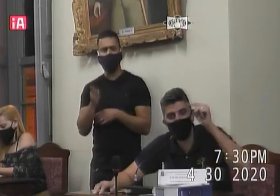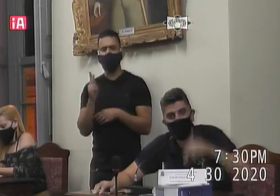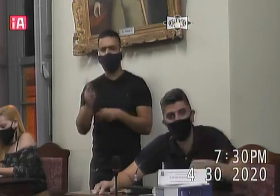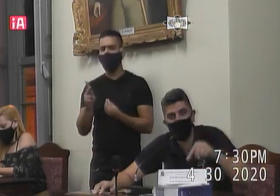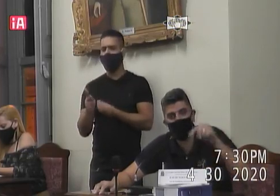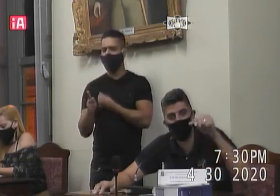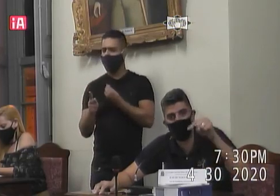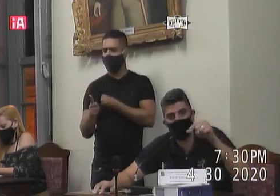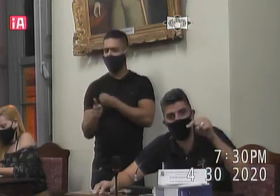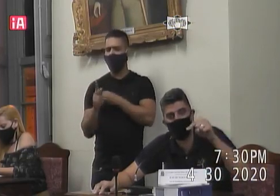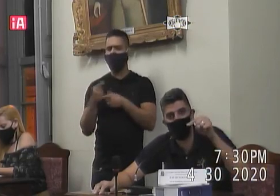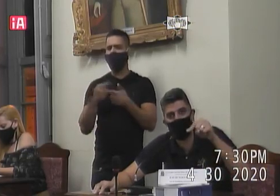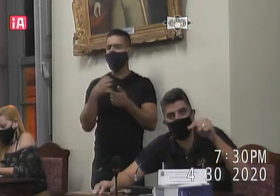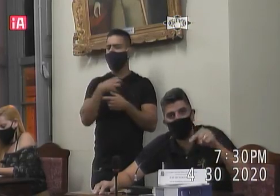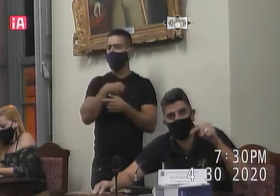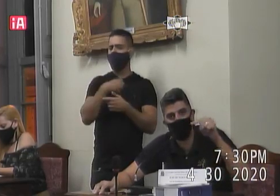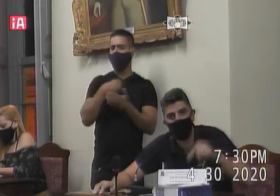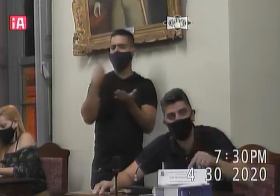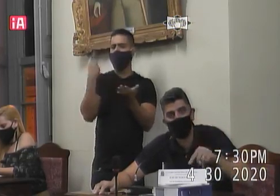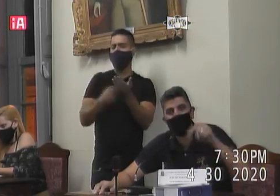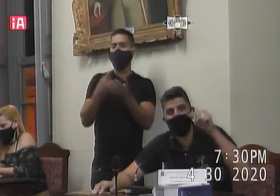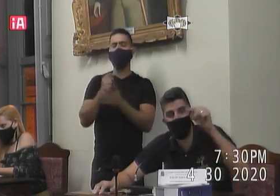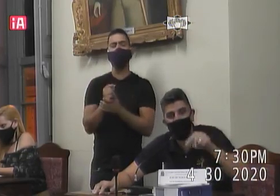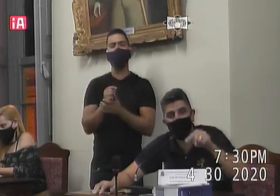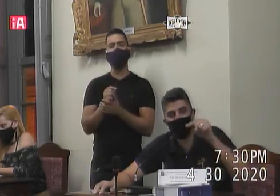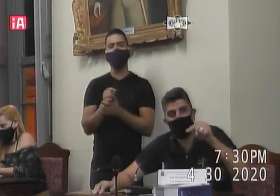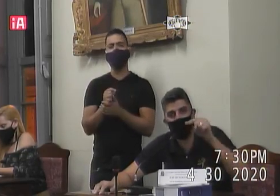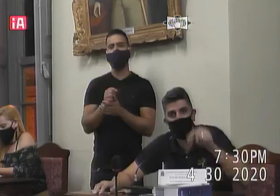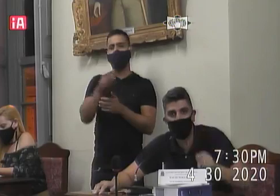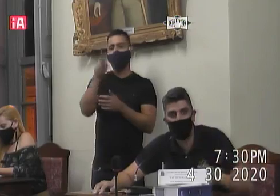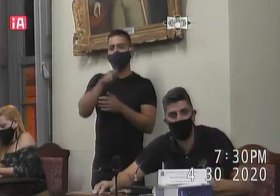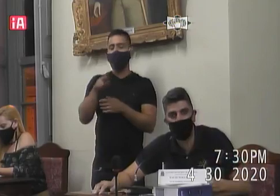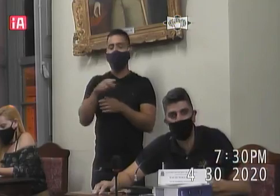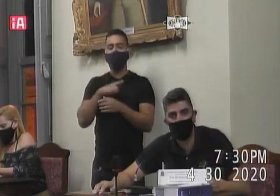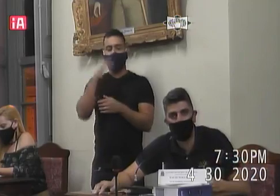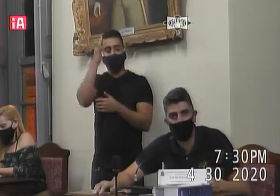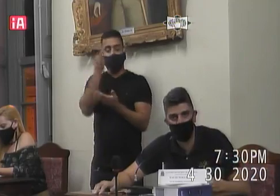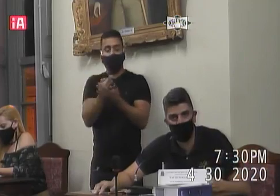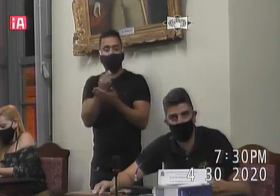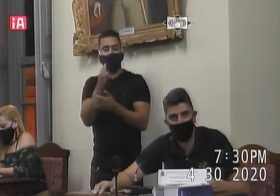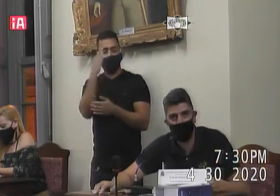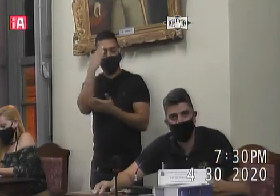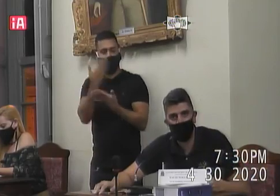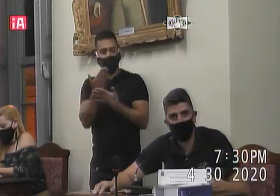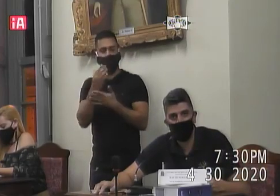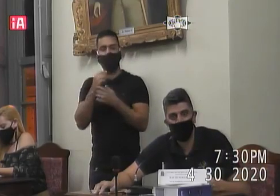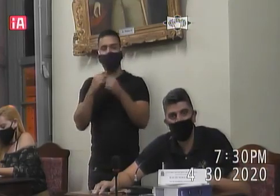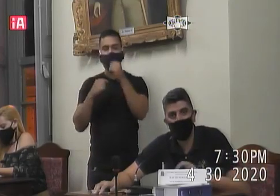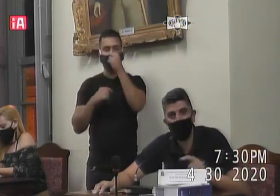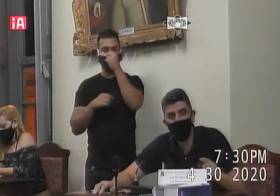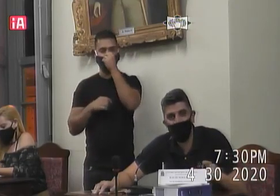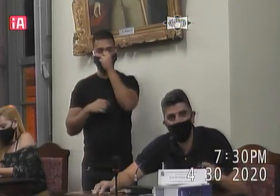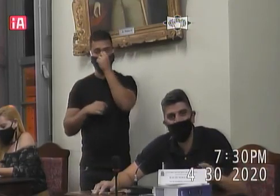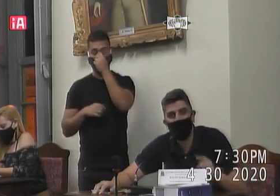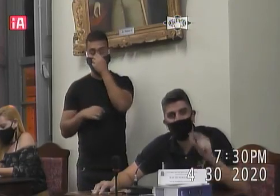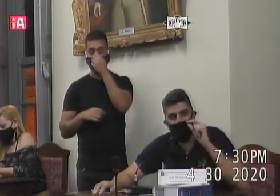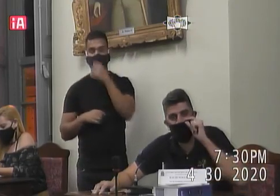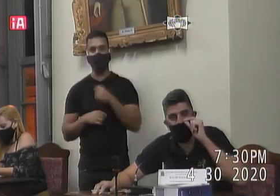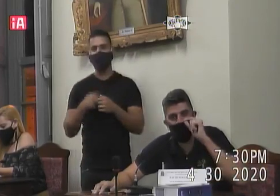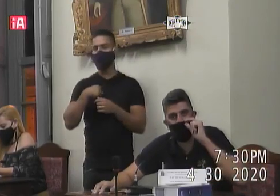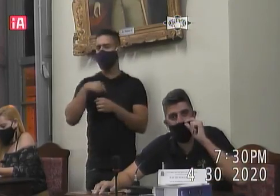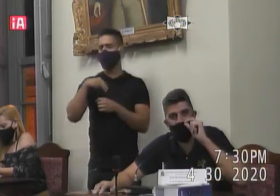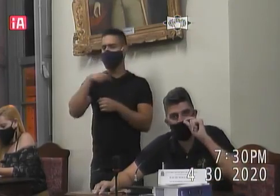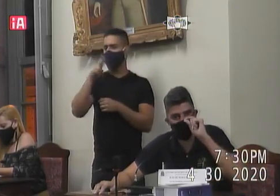dever cristão, pelo meu compromisso assumido com a religião e com a fé que eu prego. Eu jamais